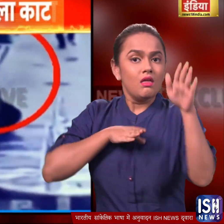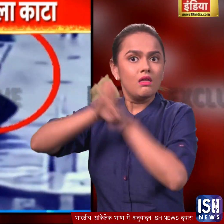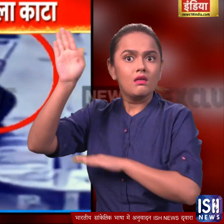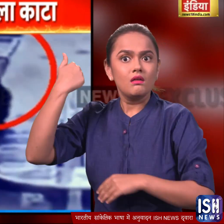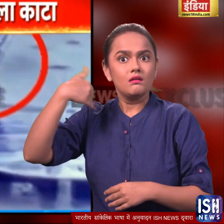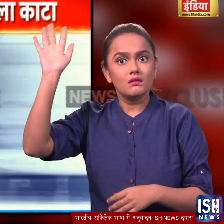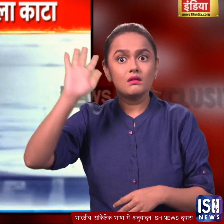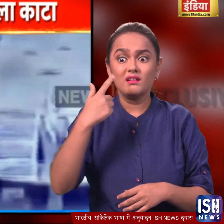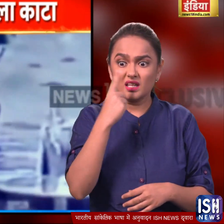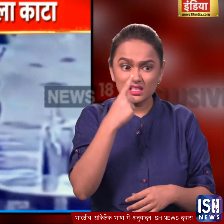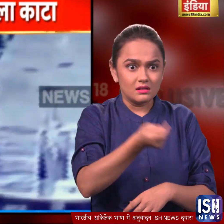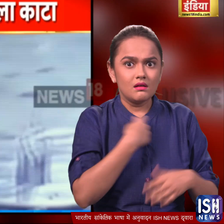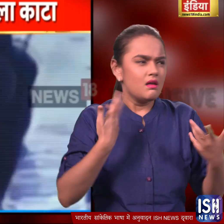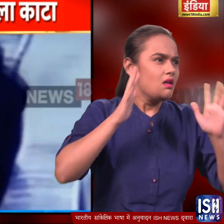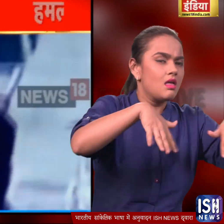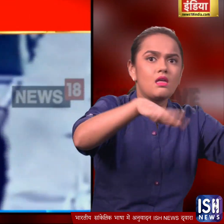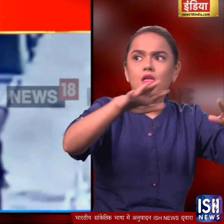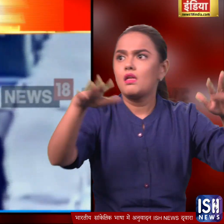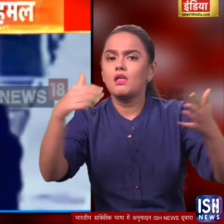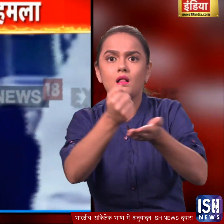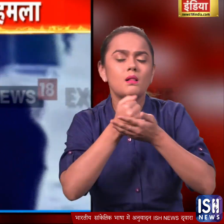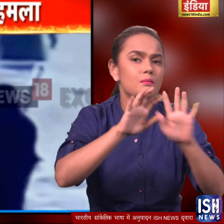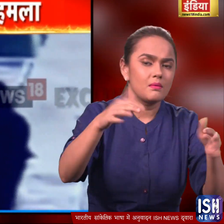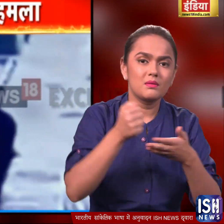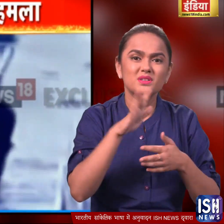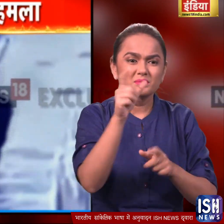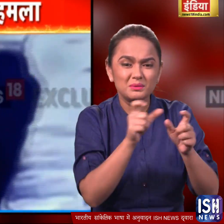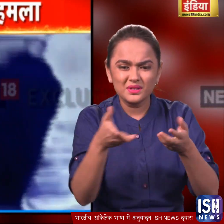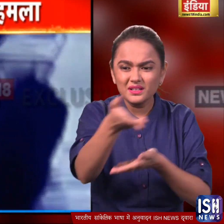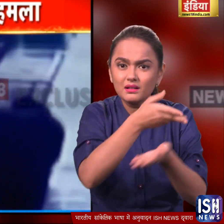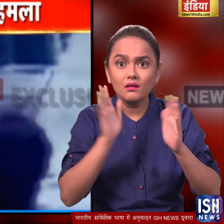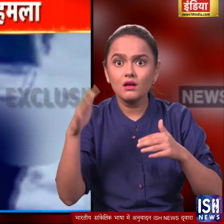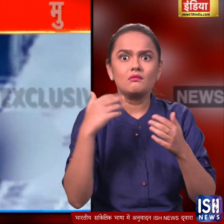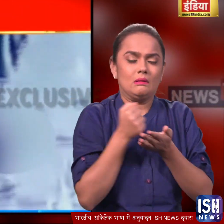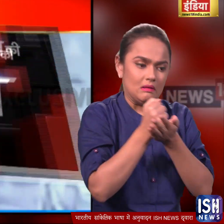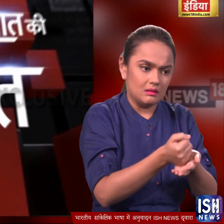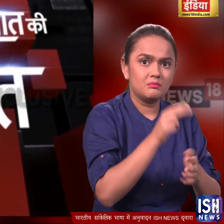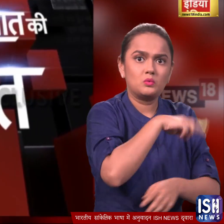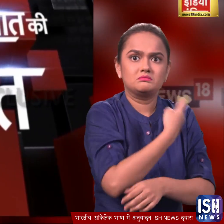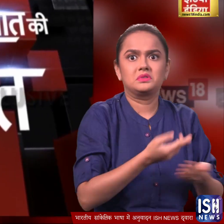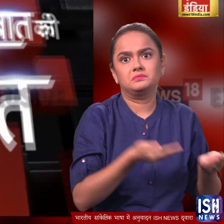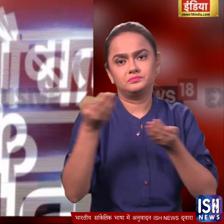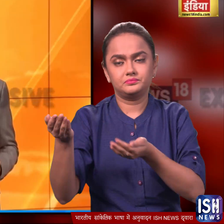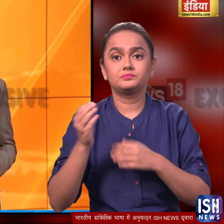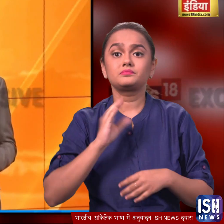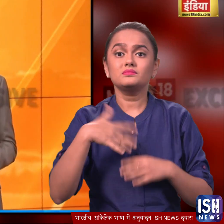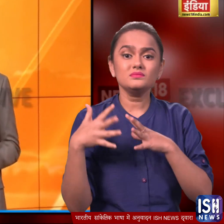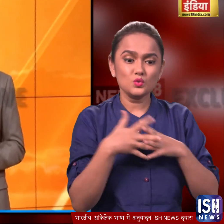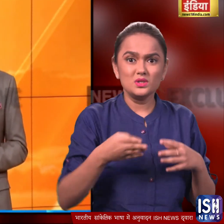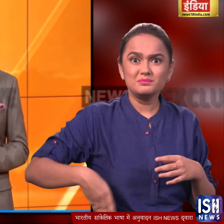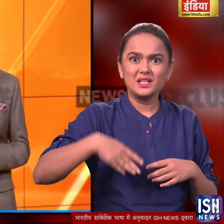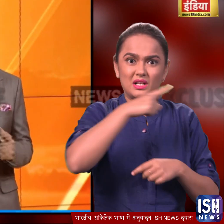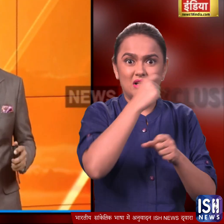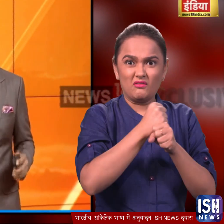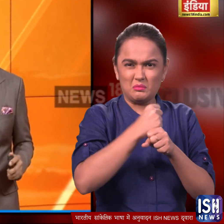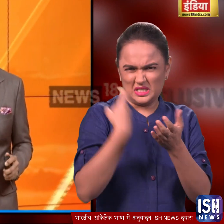से भाग निकला, जबकि घायल महिला मदद के लिए चिल्लाने लगी। बाद में वहां मौजूद लोगों ने उसे अस्पताल पहुंचाया। पश्चिम बंगाल में सरकार की सख्ती